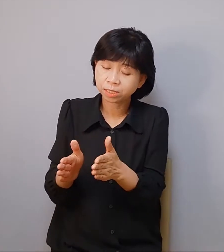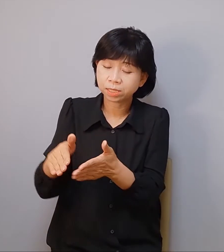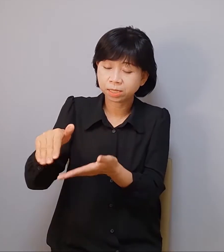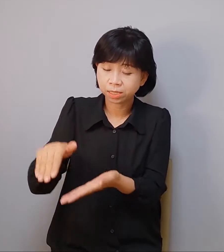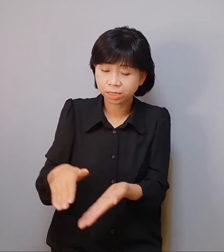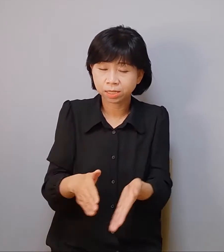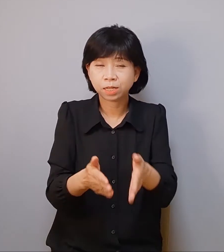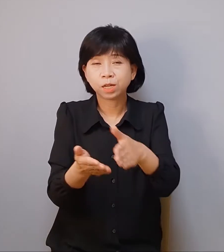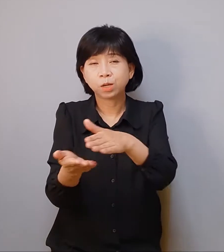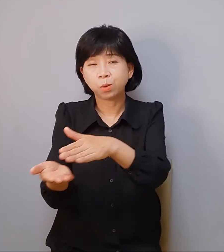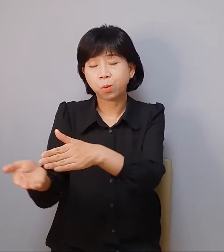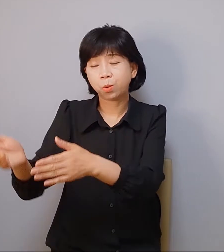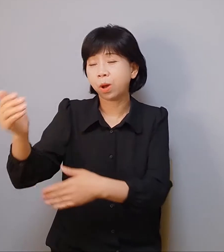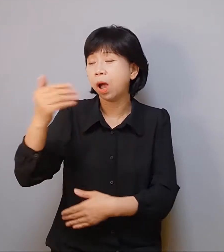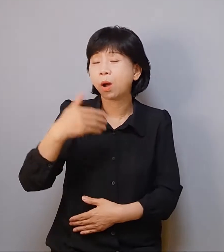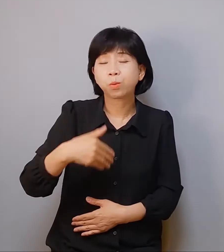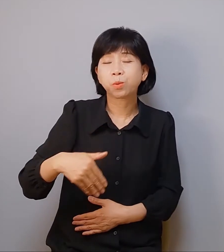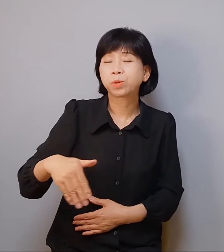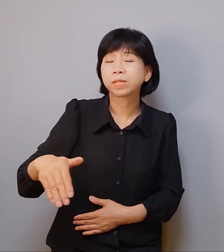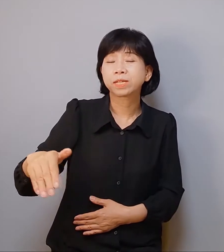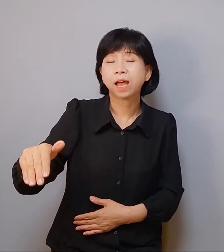좁은 길로